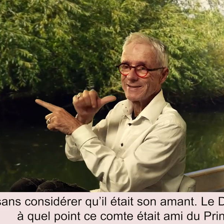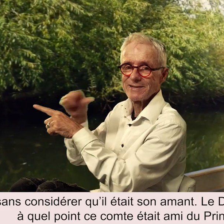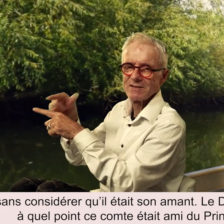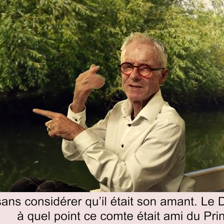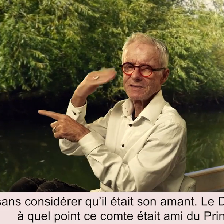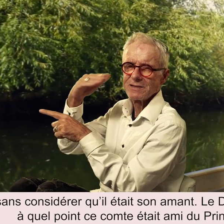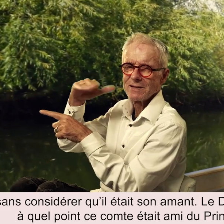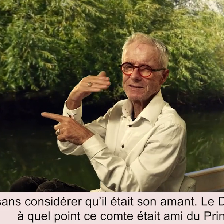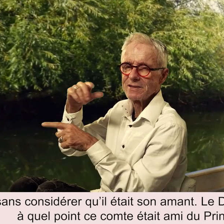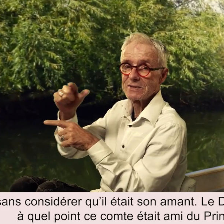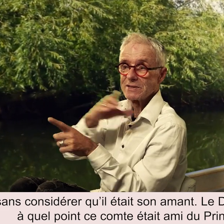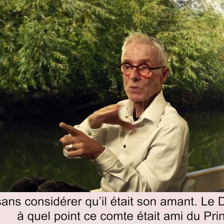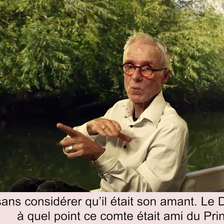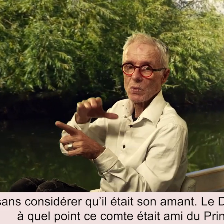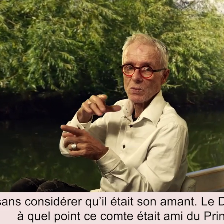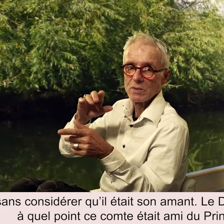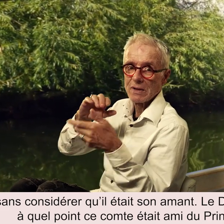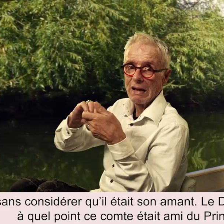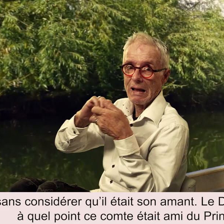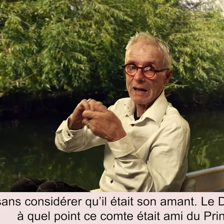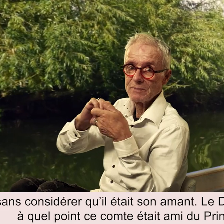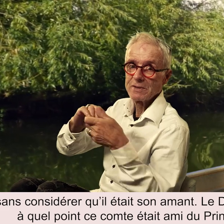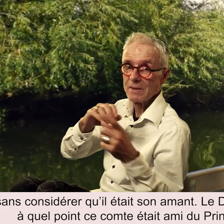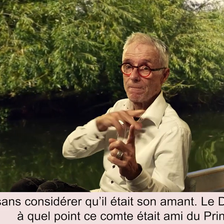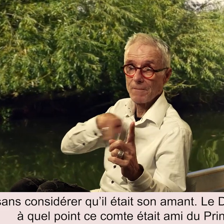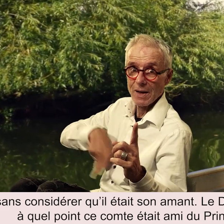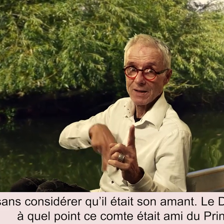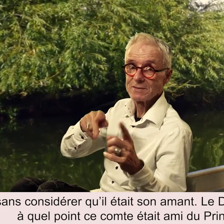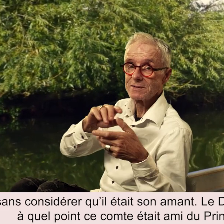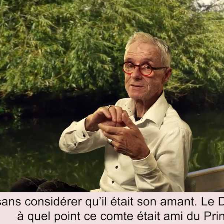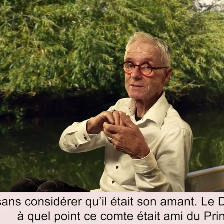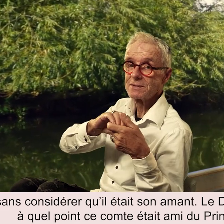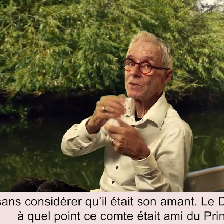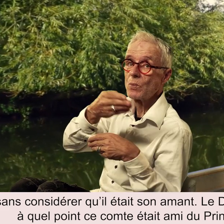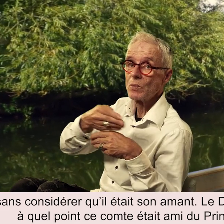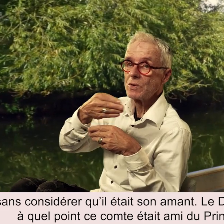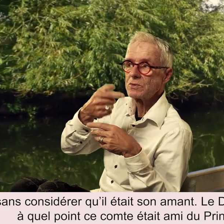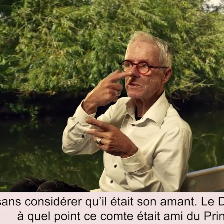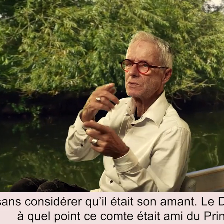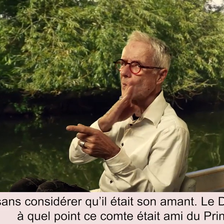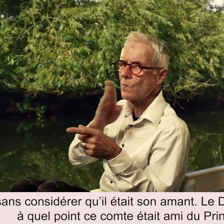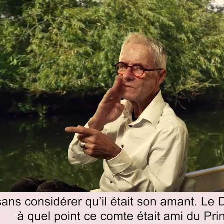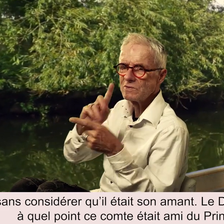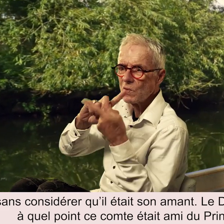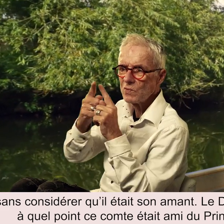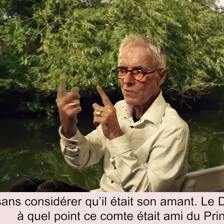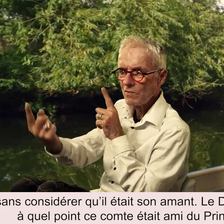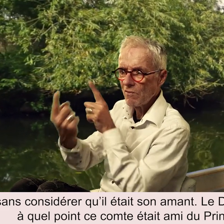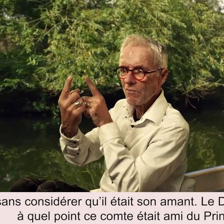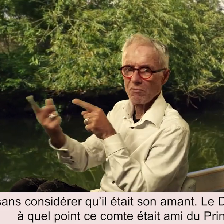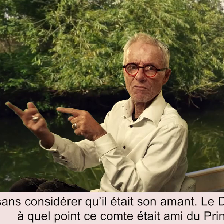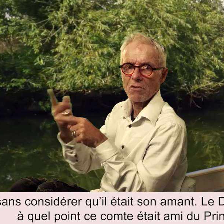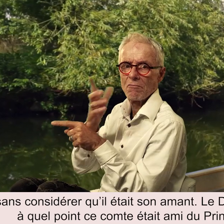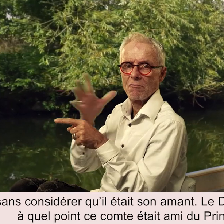qui savait à quel point ce comte était ami du prince de Montpensier, fut épouvanté qu'elle le choisît pour son confident. Mais elle